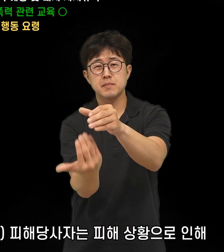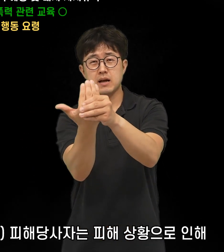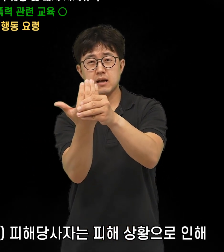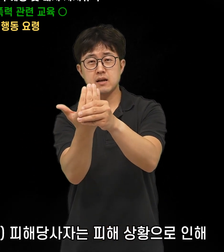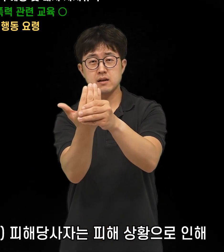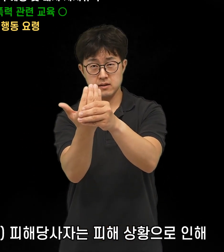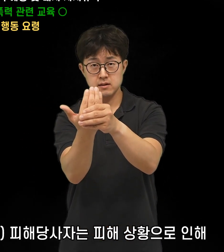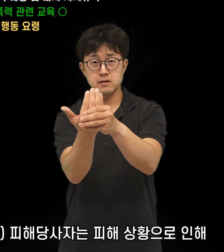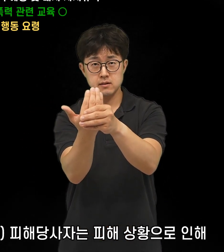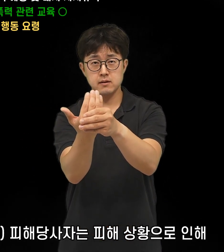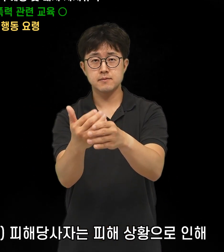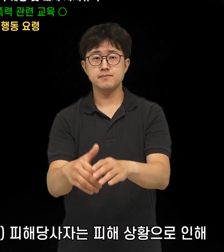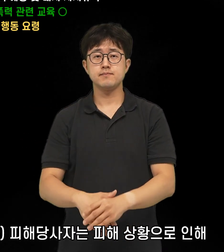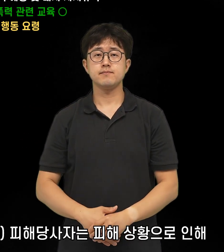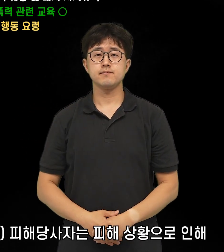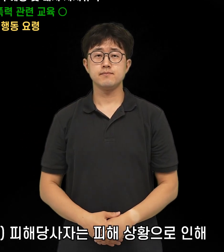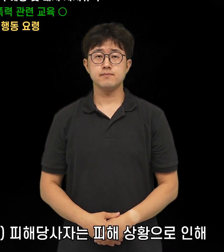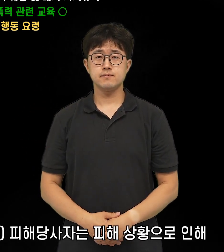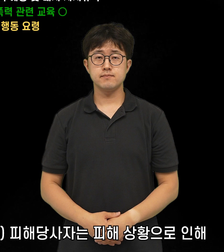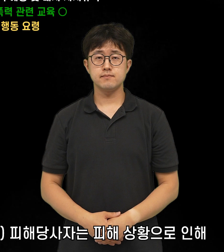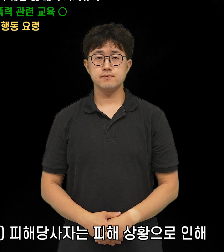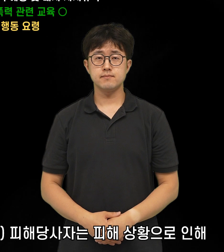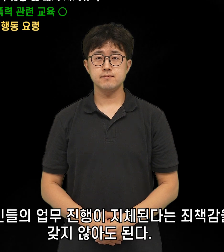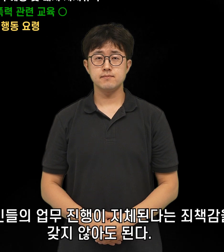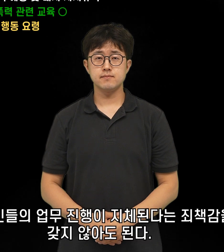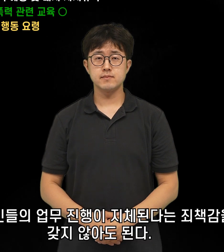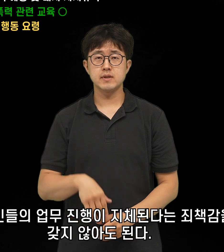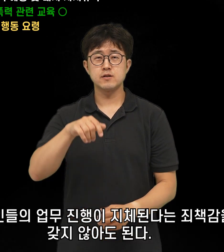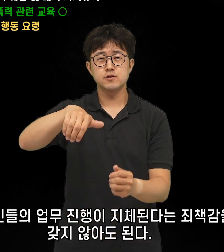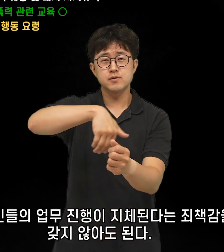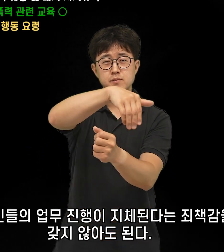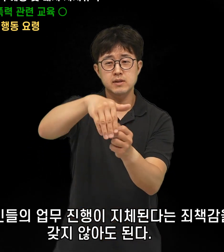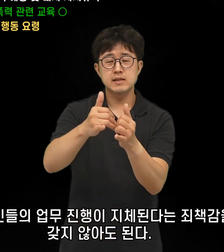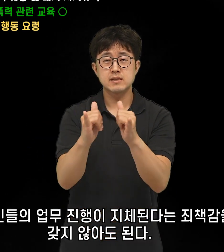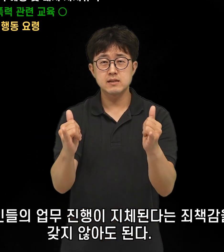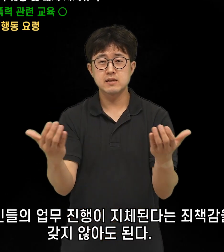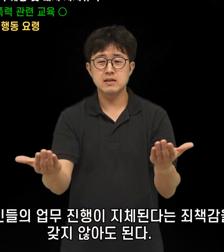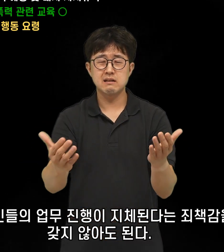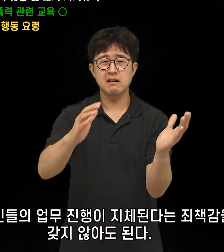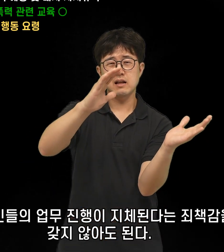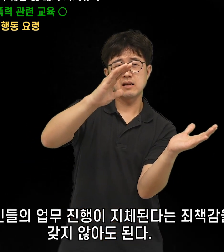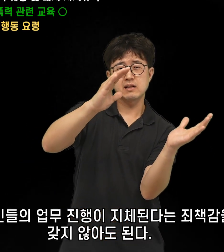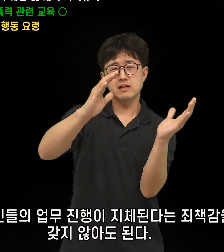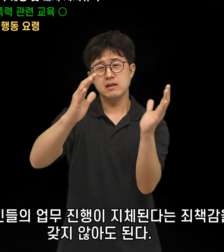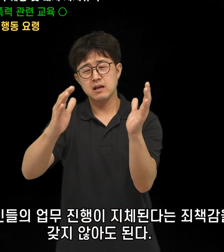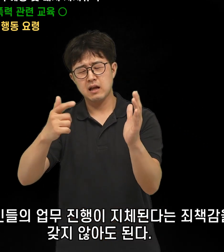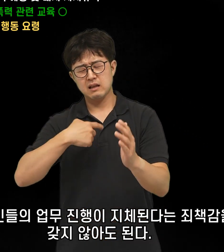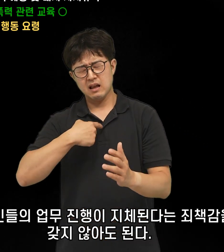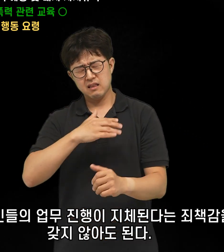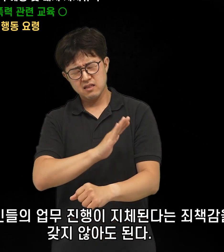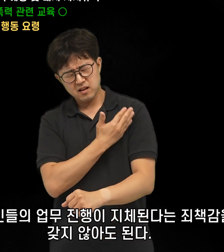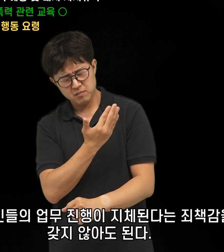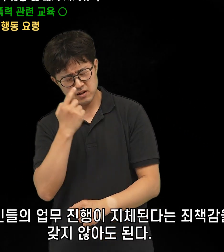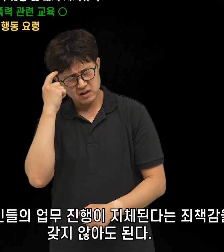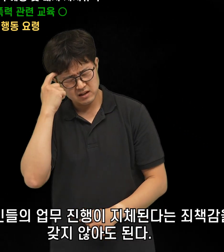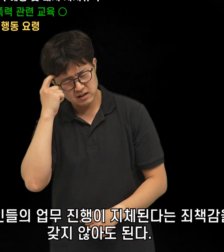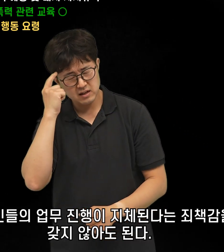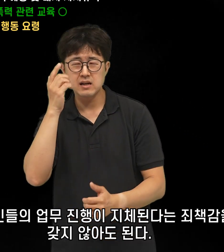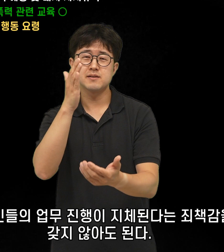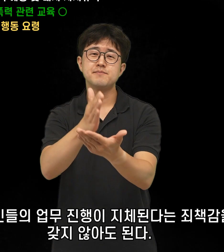당사자는 피해 상황으로 인해 주변인들의 업무 진행이 지체된다는 죄책감을 갖지 않아도 된다.